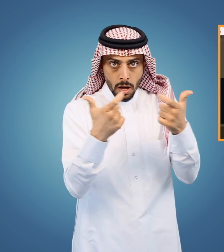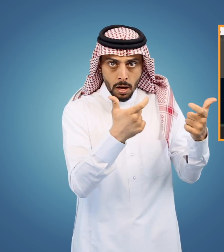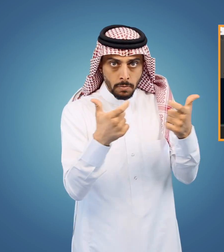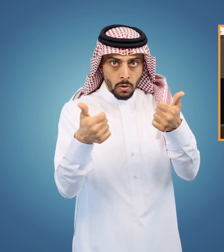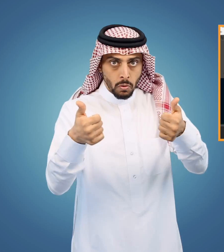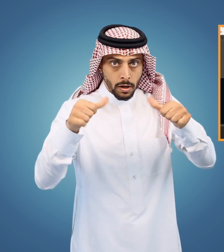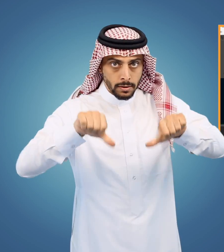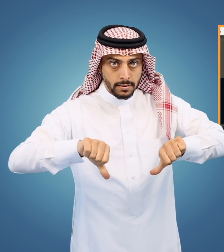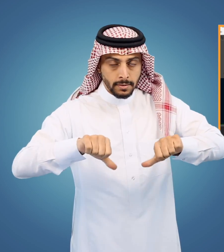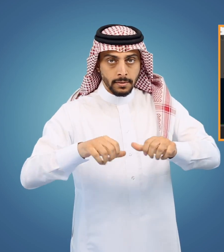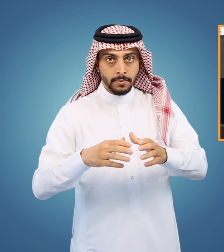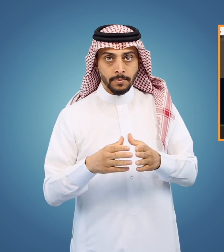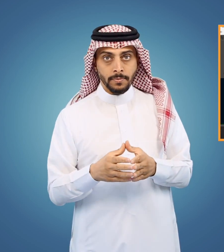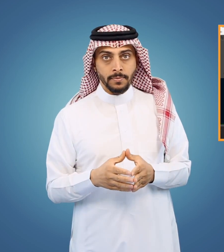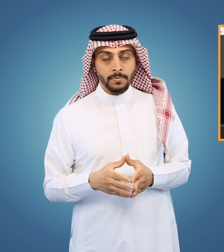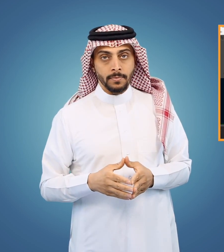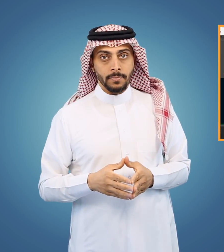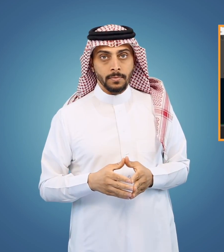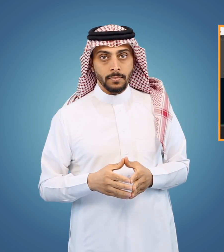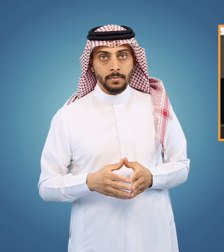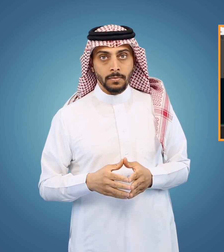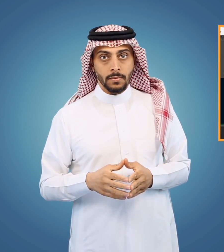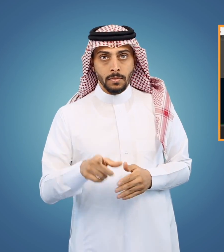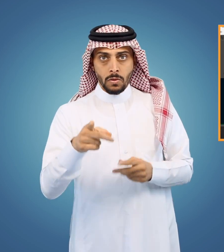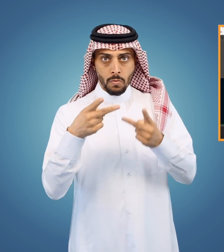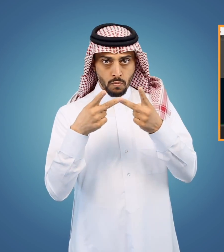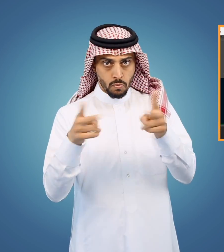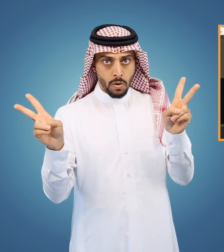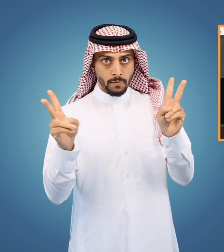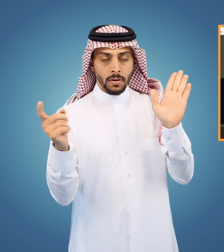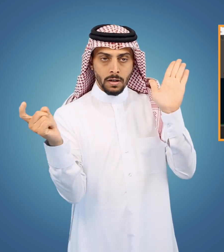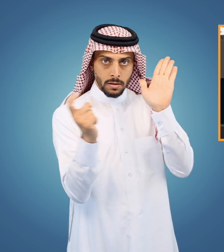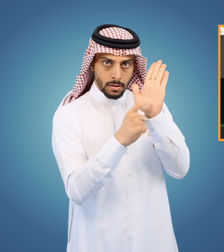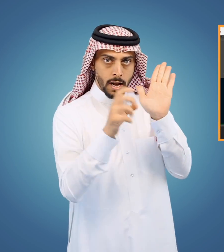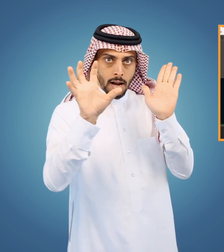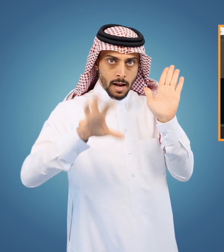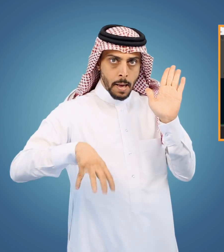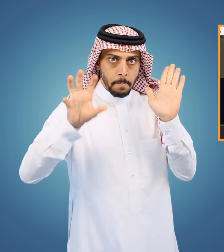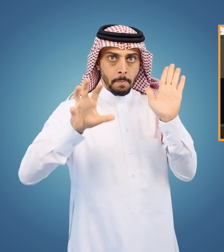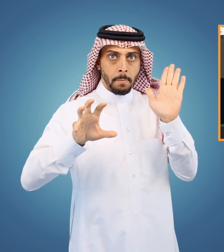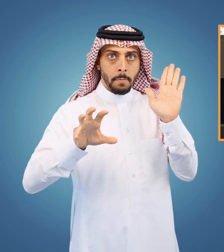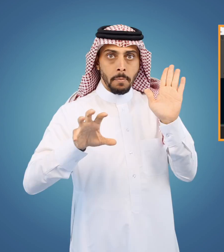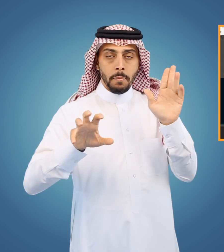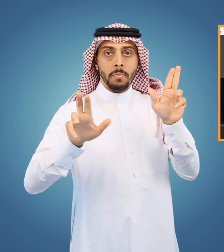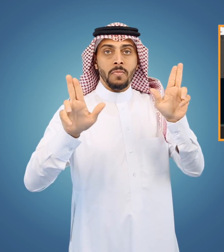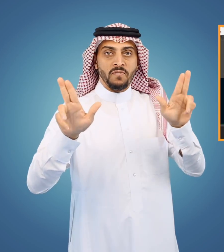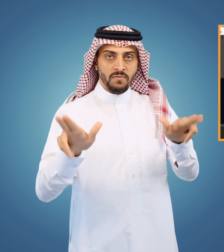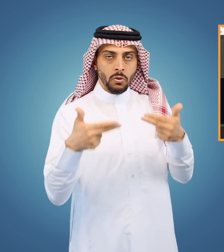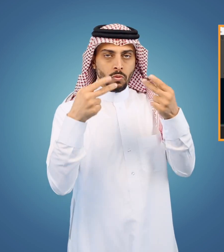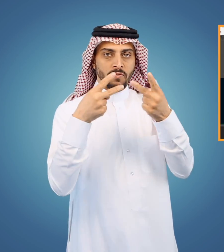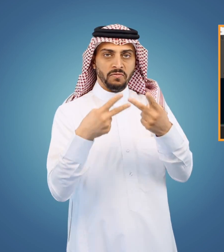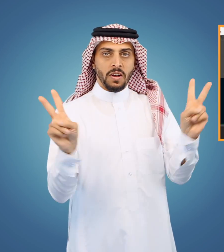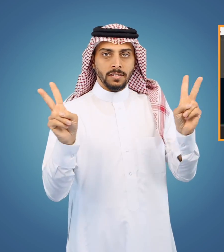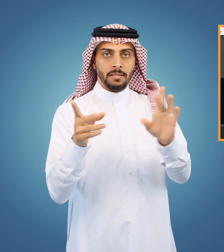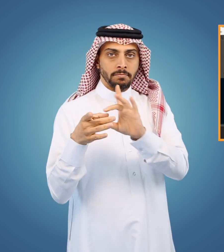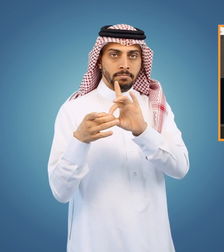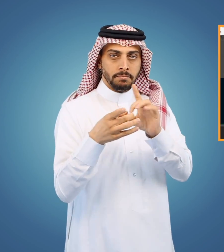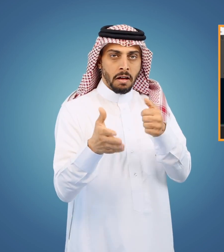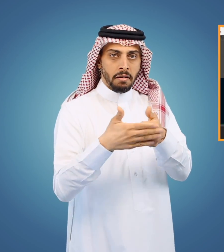لاغراض الجوده والتقيييم اذا كنت موافقا اضغط نعم وحينها سيتم توصيلك بممثل خدمه